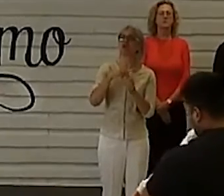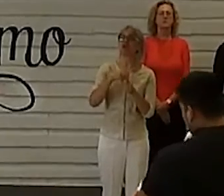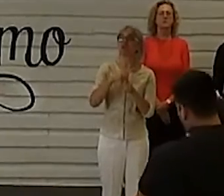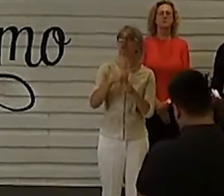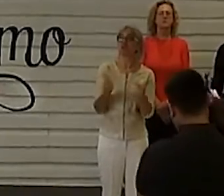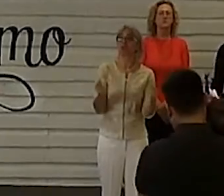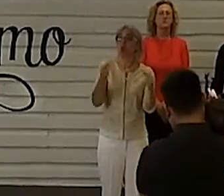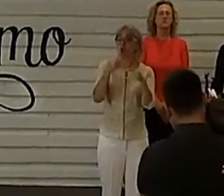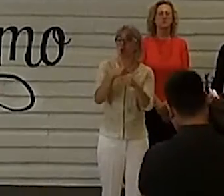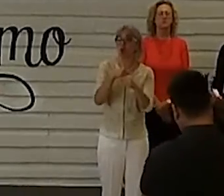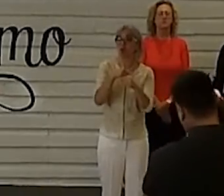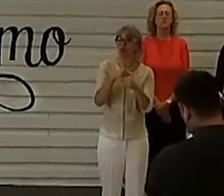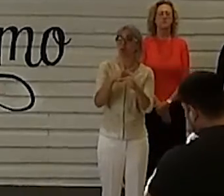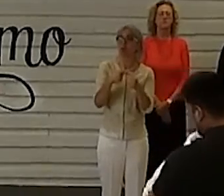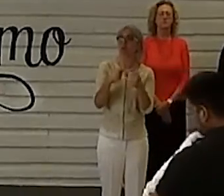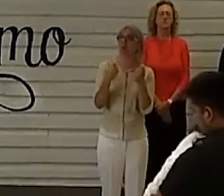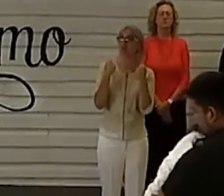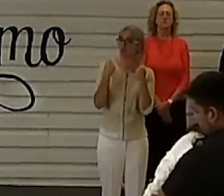forze.